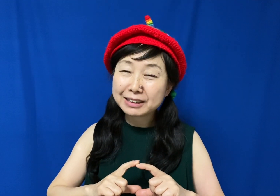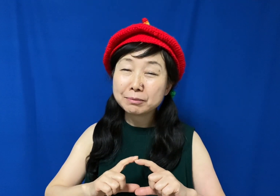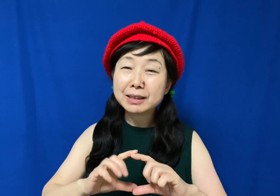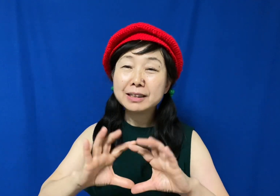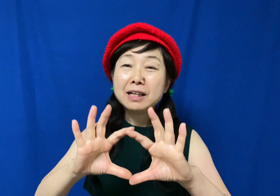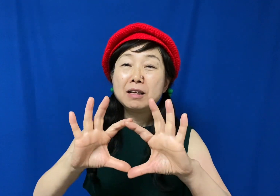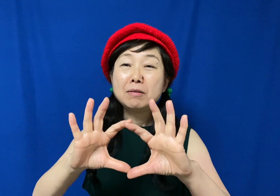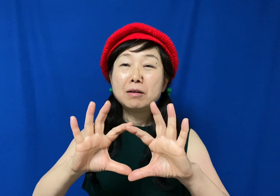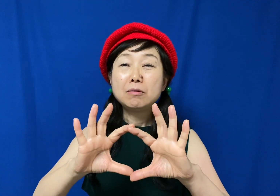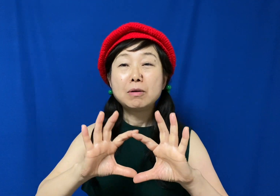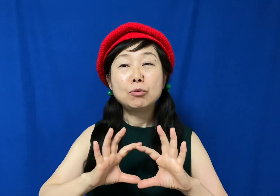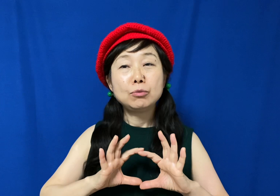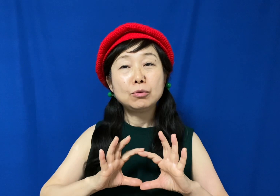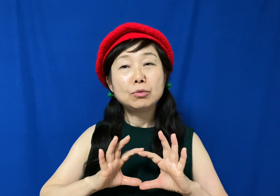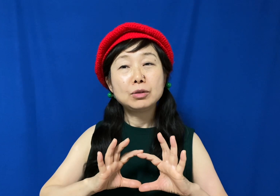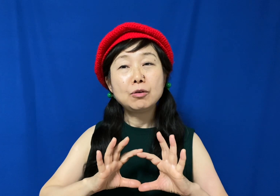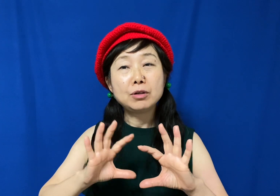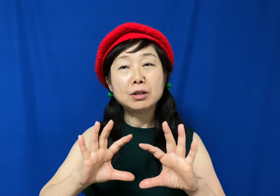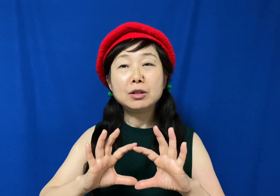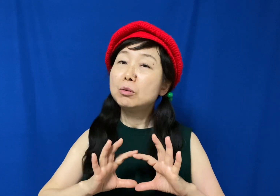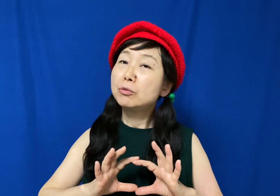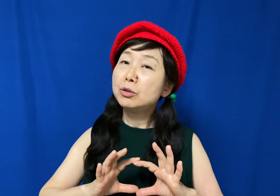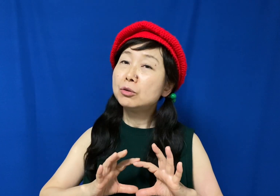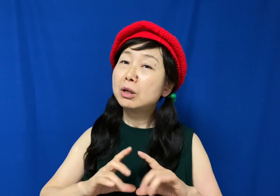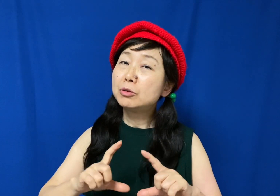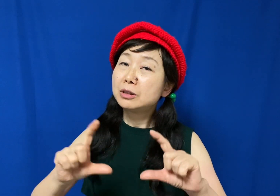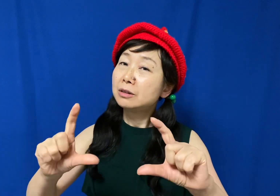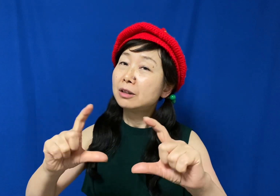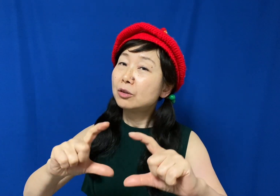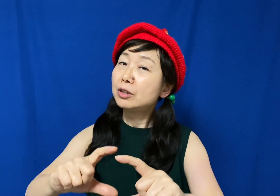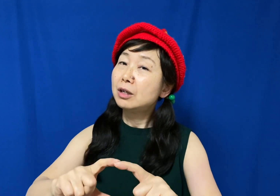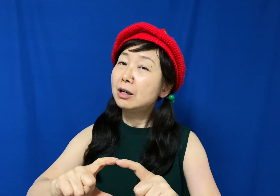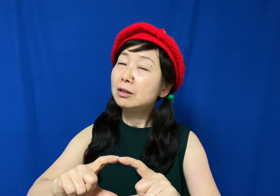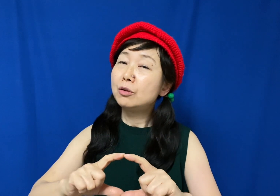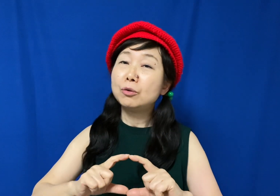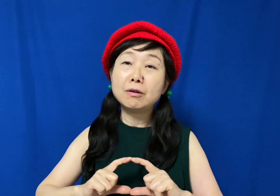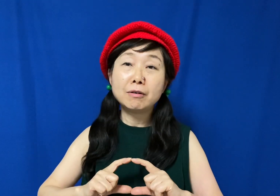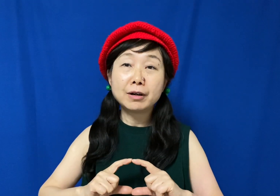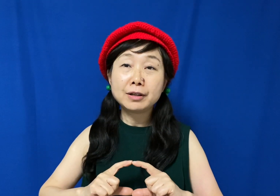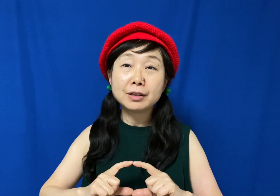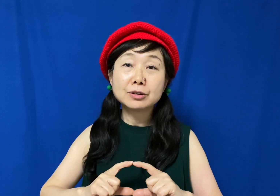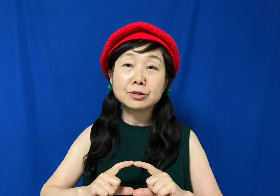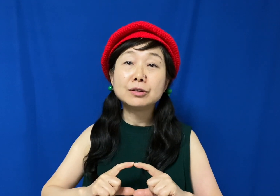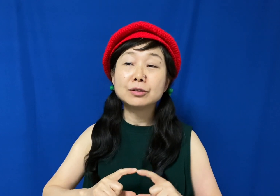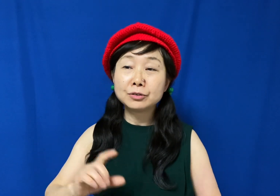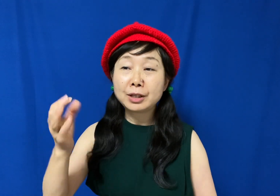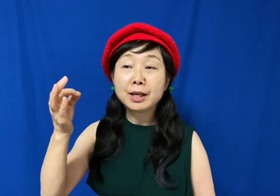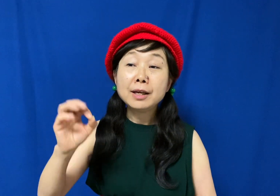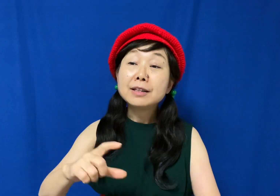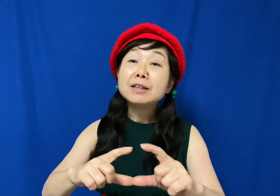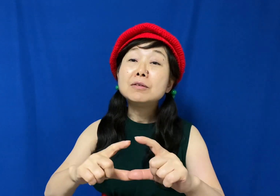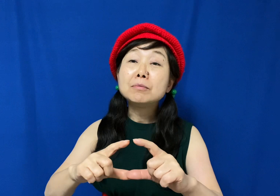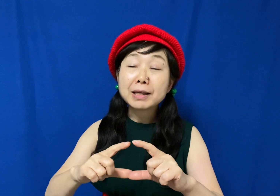ます。まあ、この手を開いてもいいのかもしれないけど、開かない方が分かりやすいですよね。金メダ